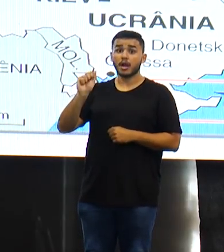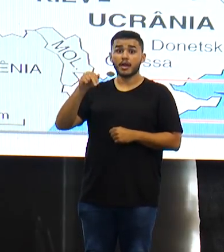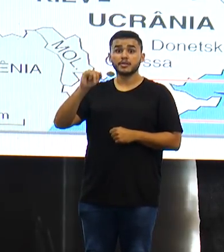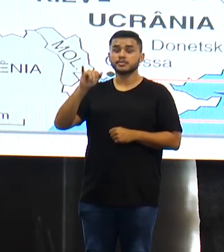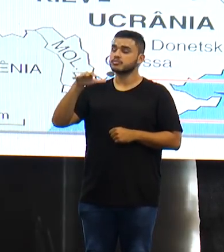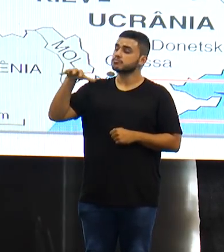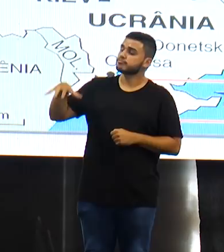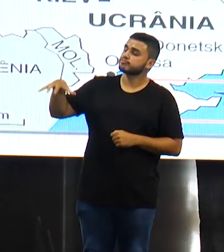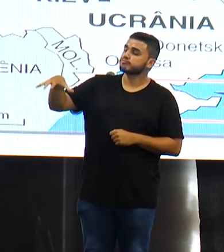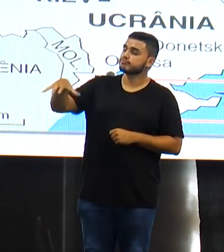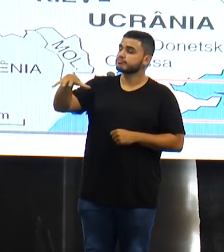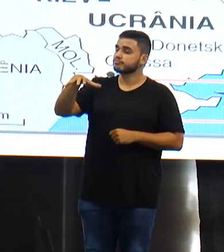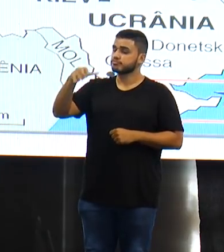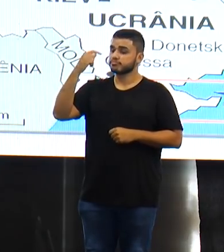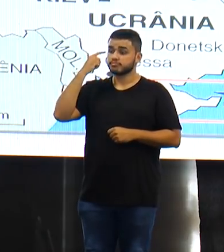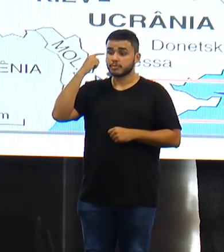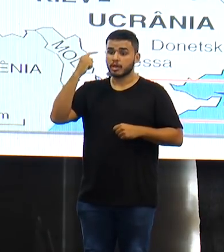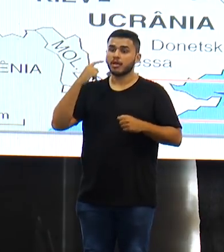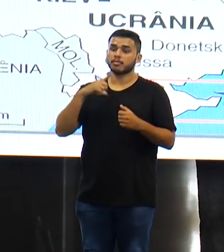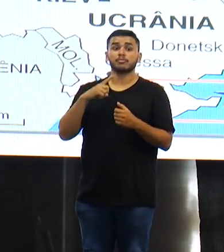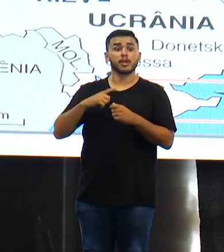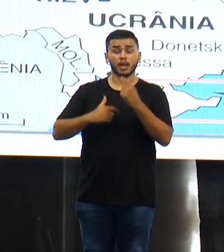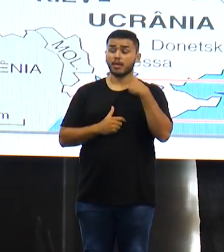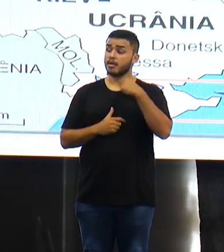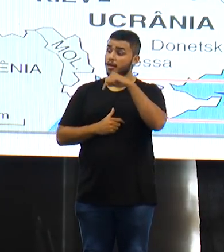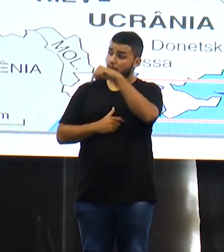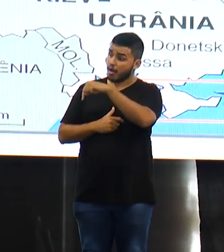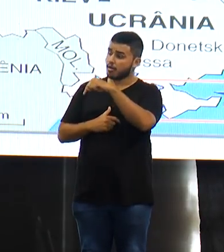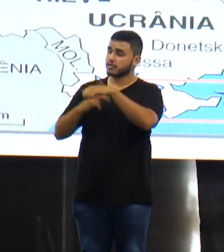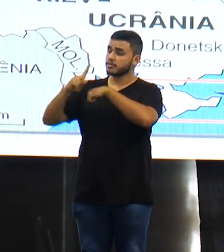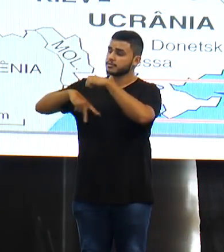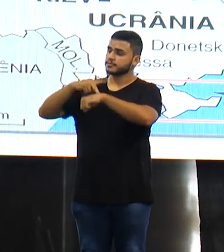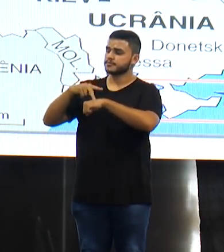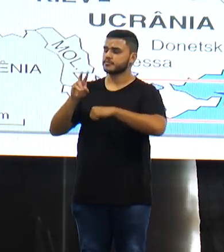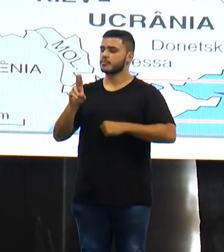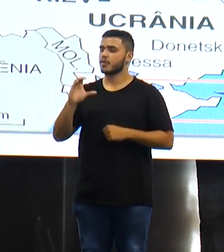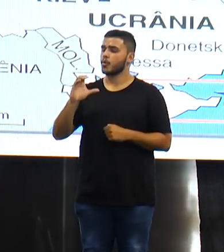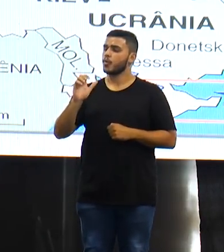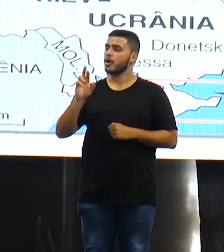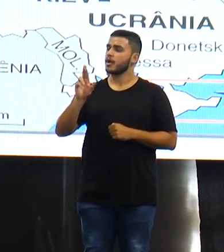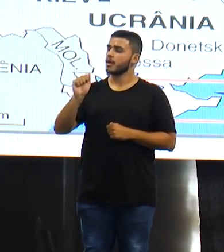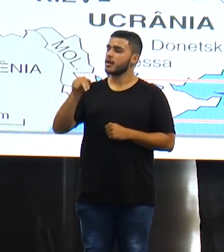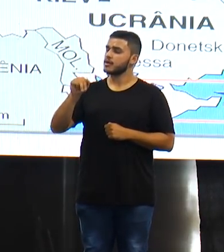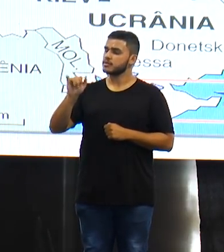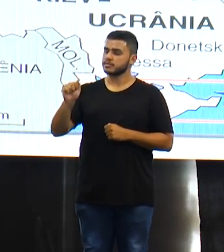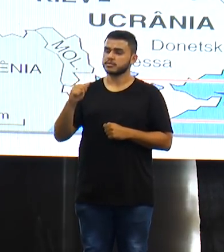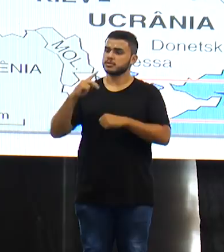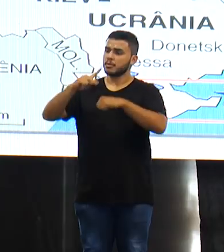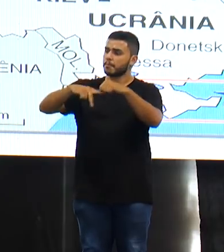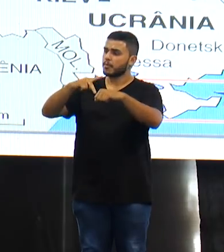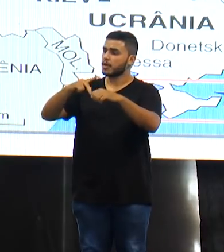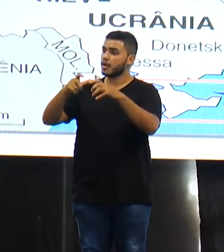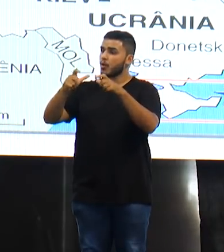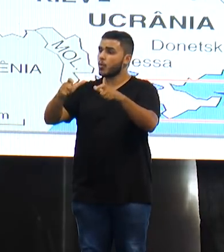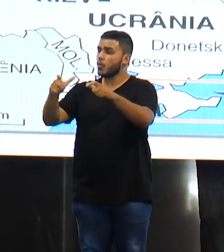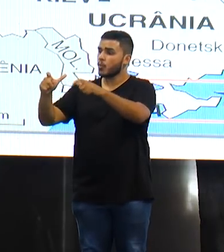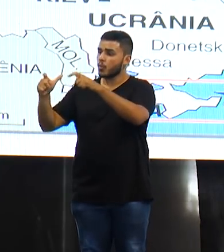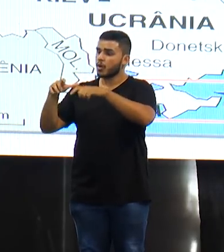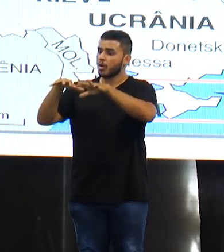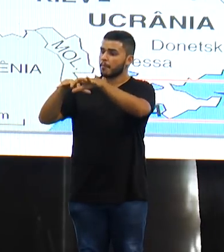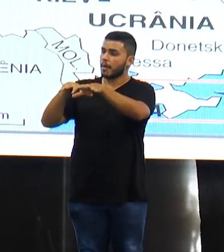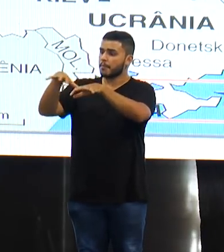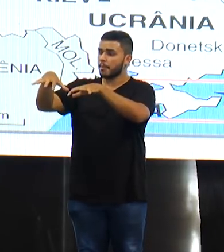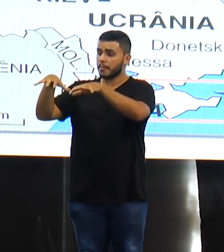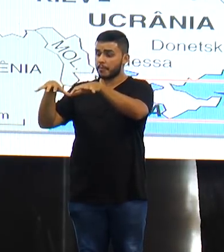regiões, porque dentro da Ucrânia, região de Donetsk, região de Lugansk, a região